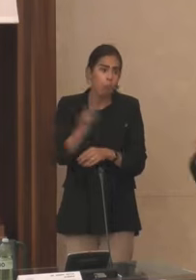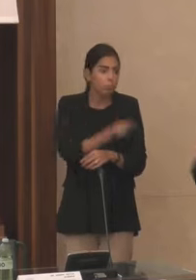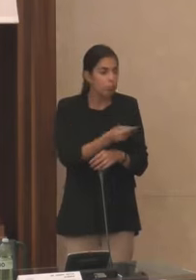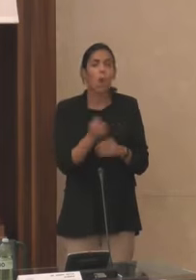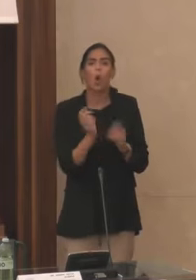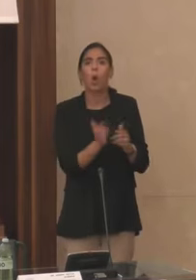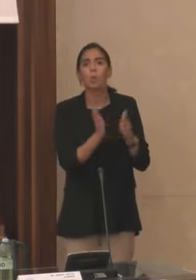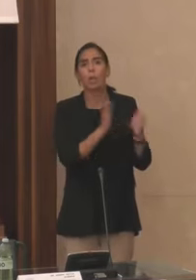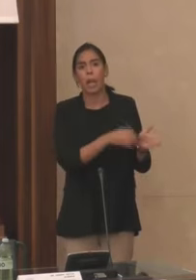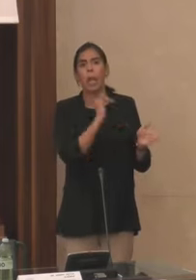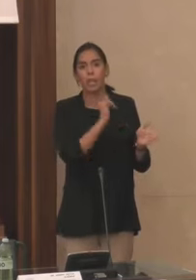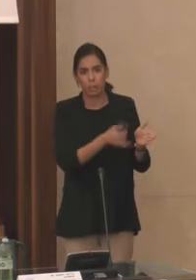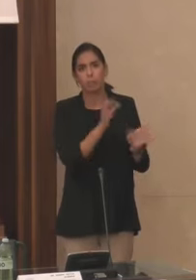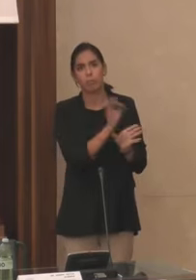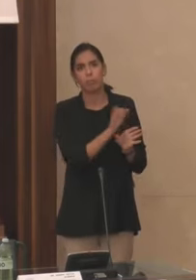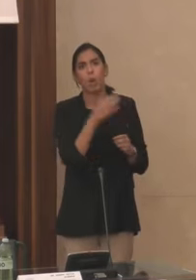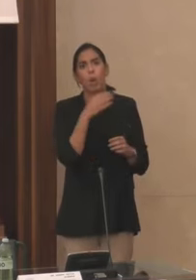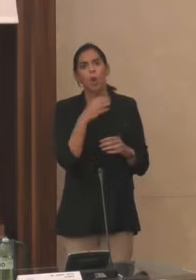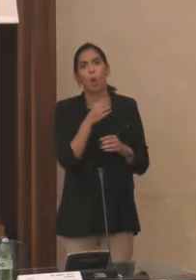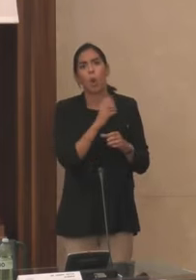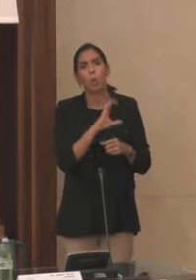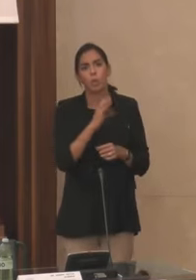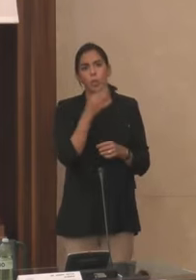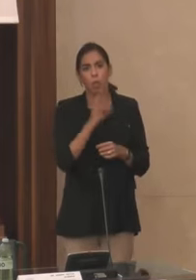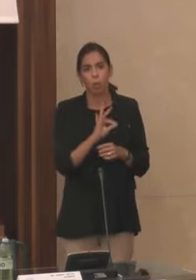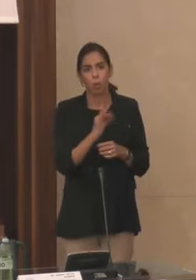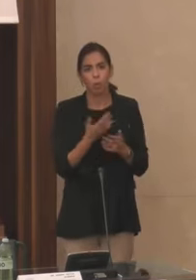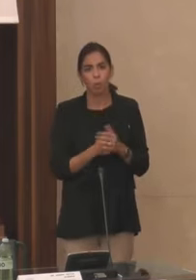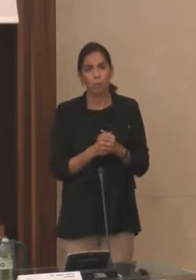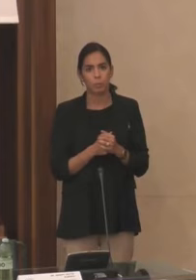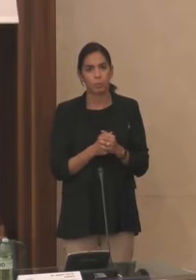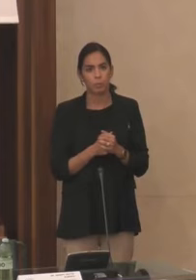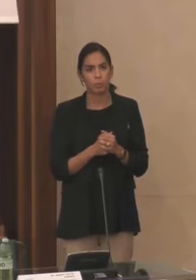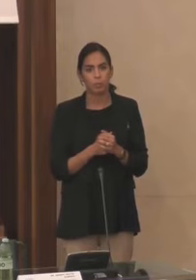persona, dopo parlerà la collega, si trova con un certo rischio